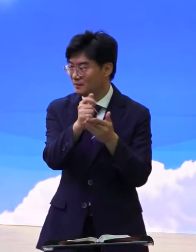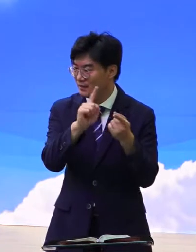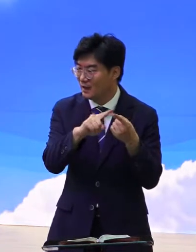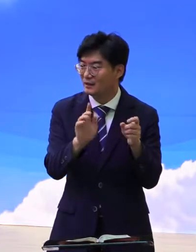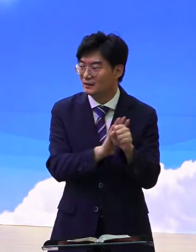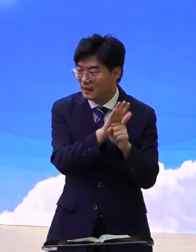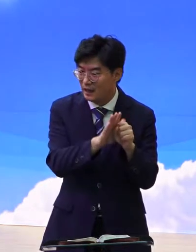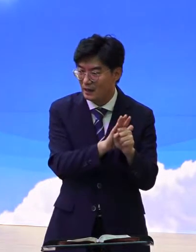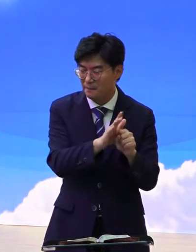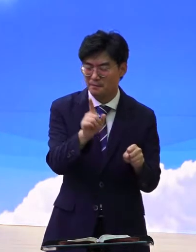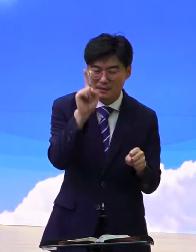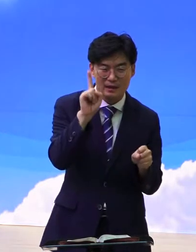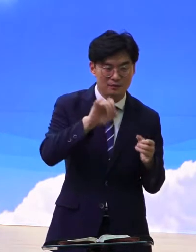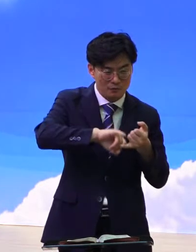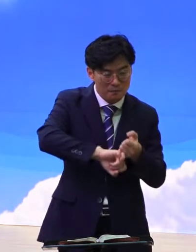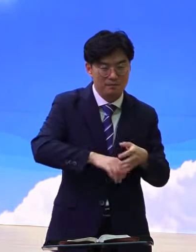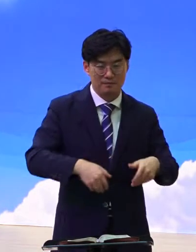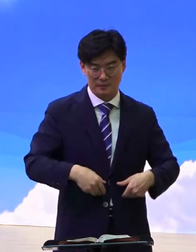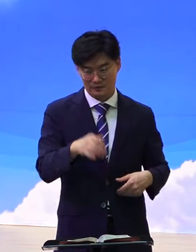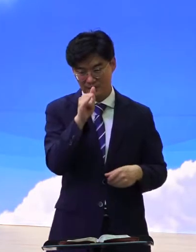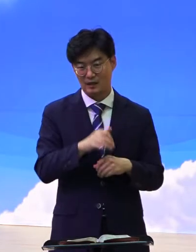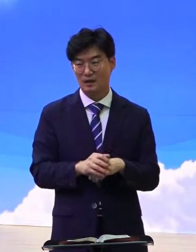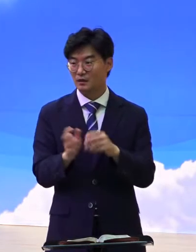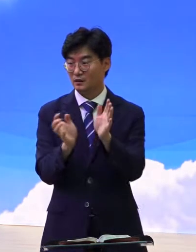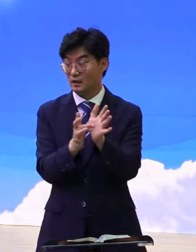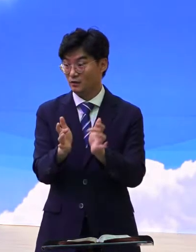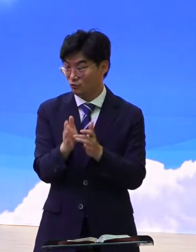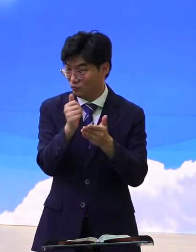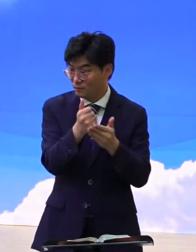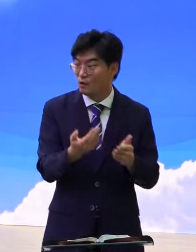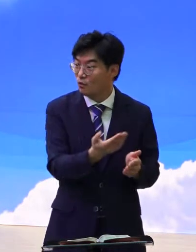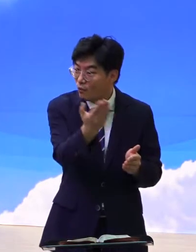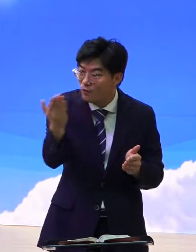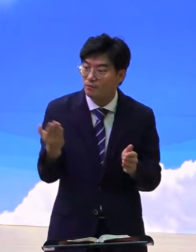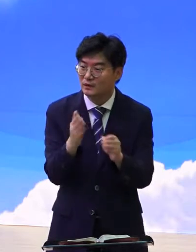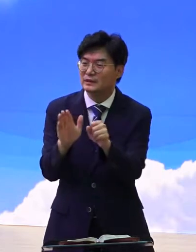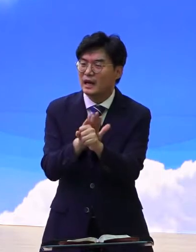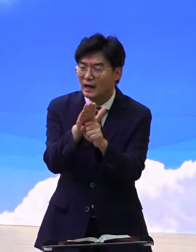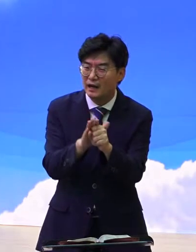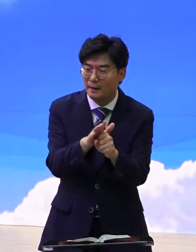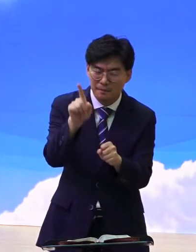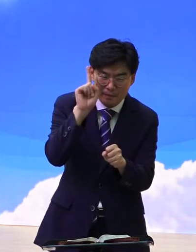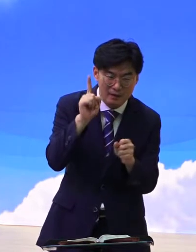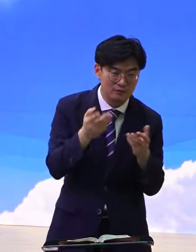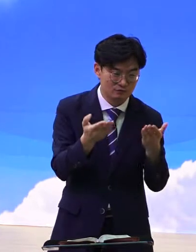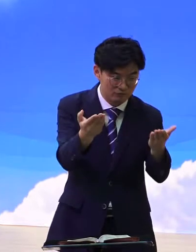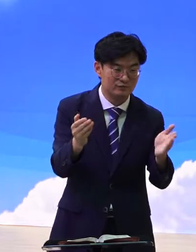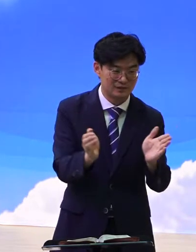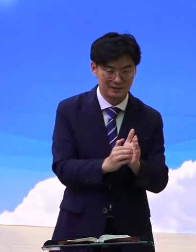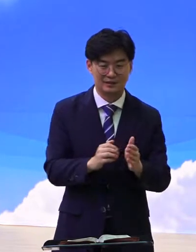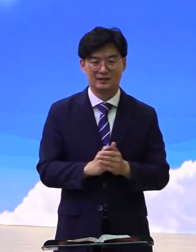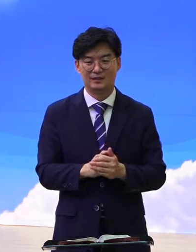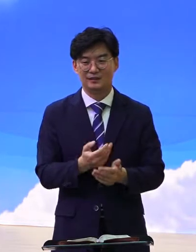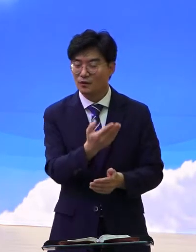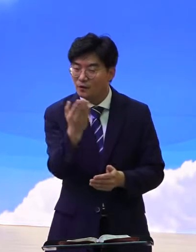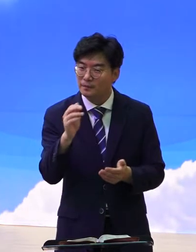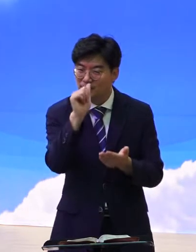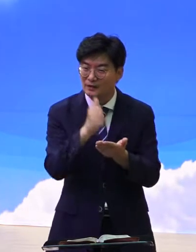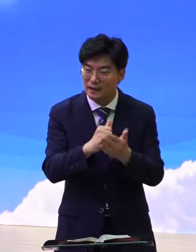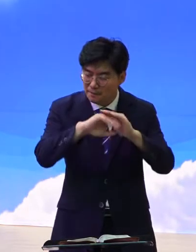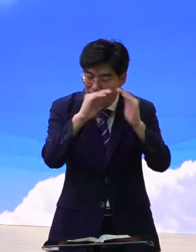여러분들을 위해서 그렇게 하셨기 때문입니다. 여러분을 사랑하셔서 여러분의 모든 죄를 용서하고 여러분을 구원하기